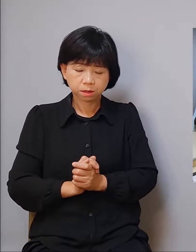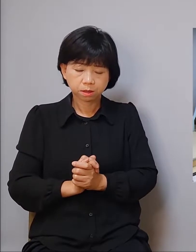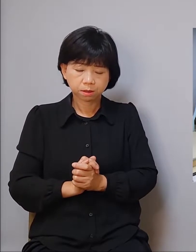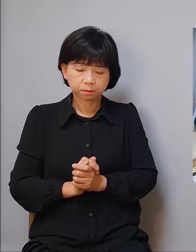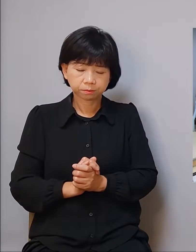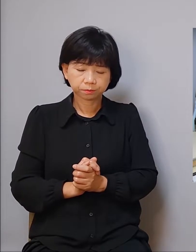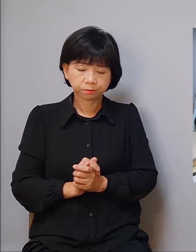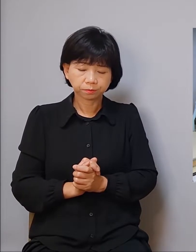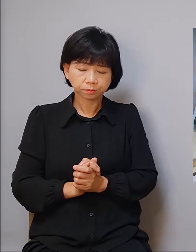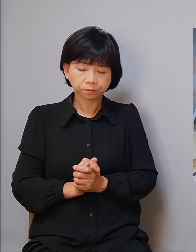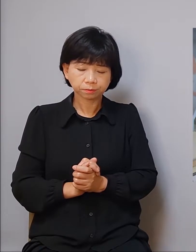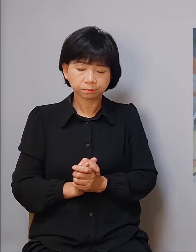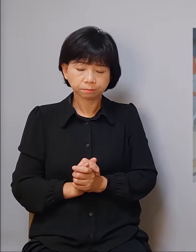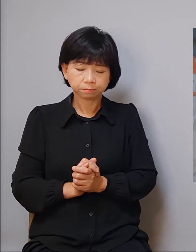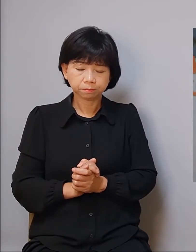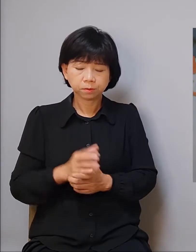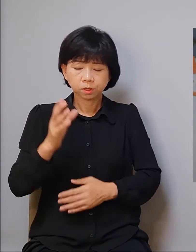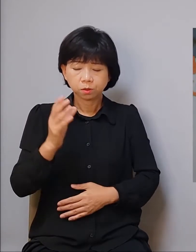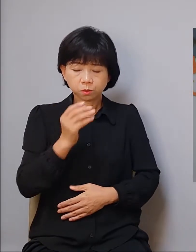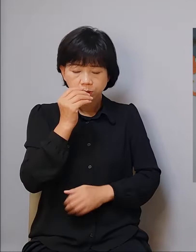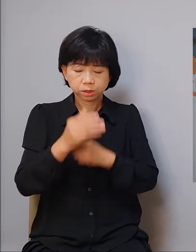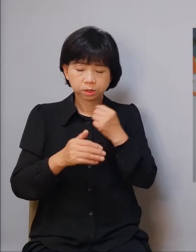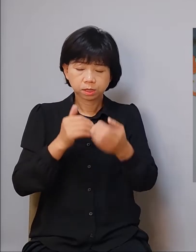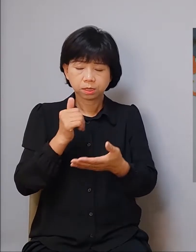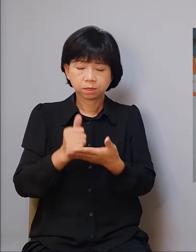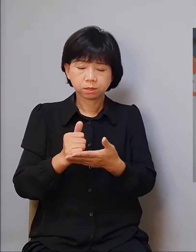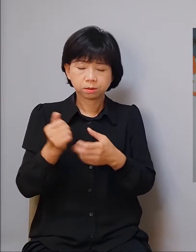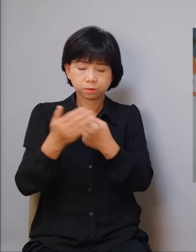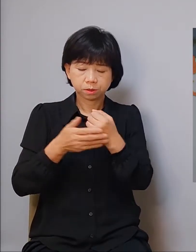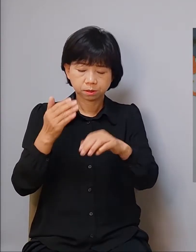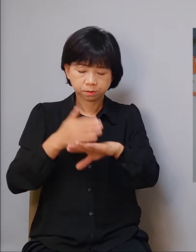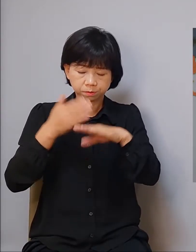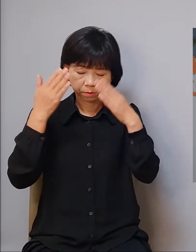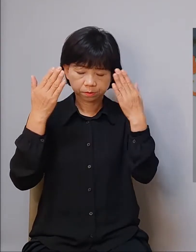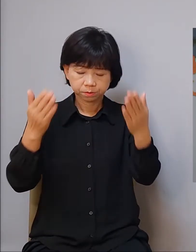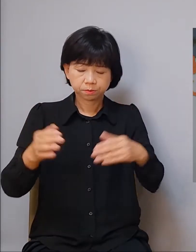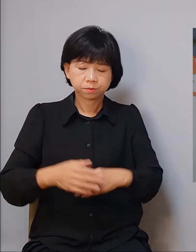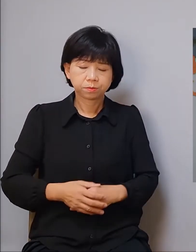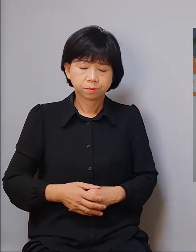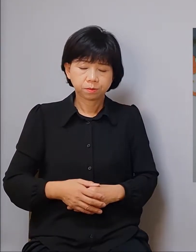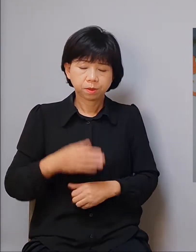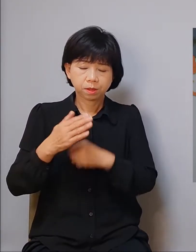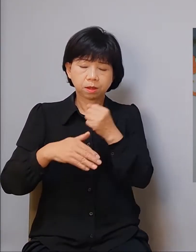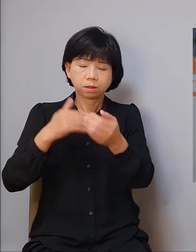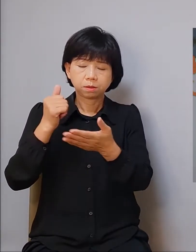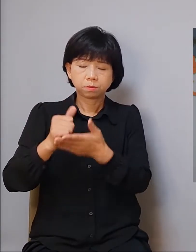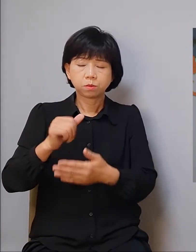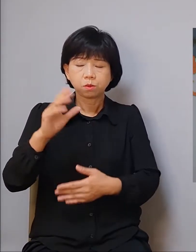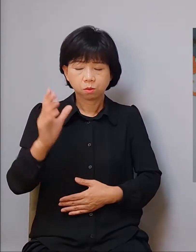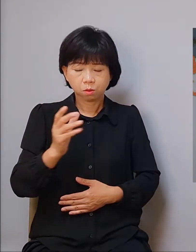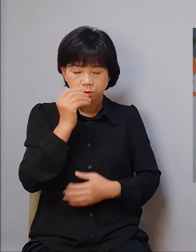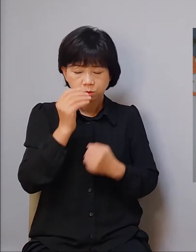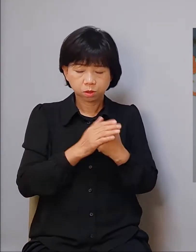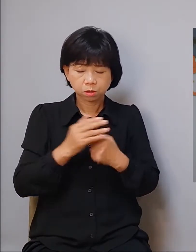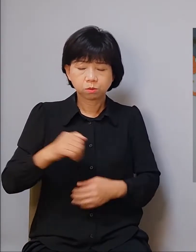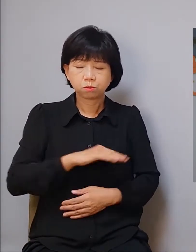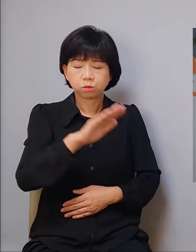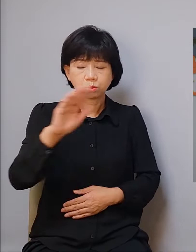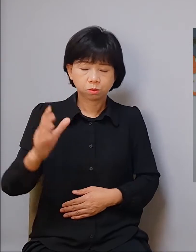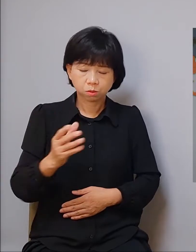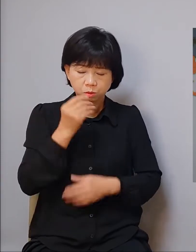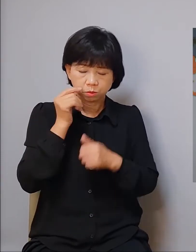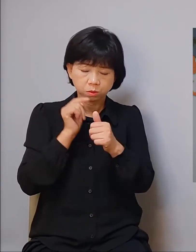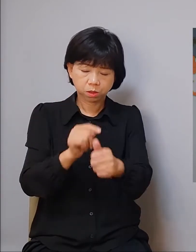거룩하신 하나님, 은혜를 감사합니다. 하나님도 거룩하시니 우리도